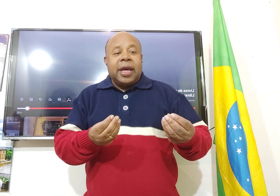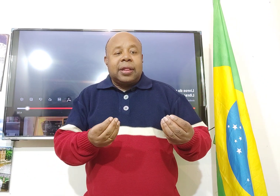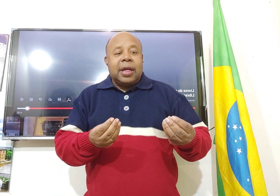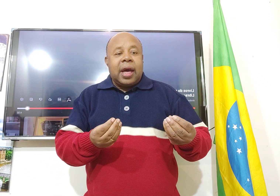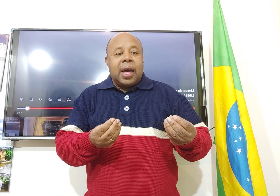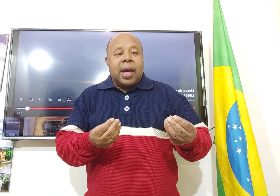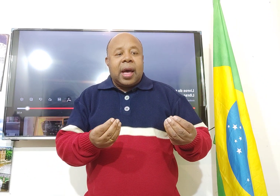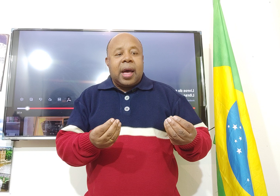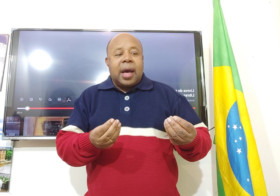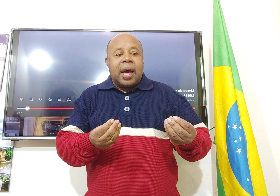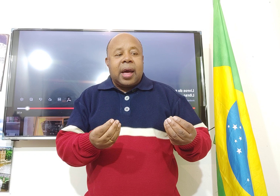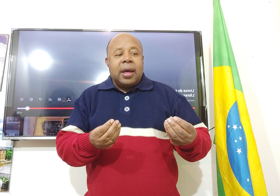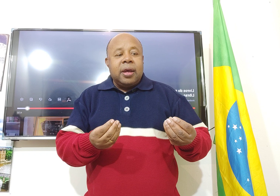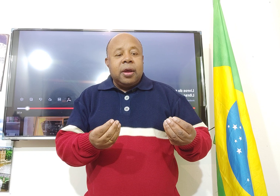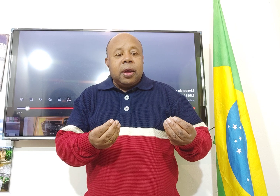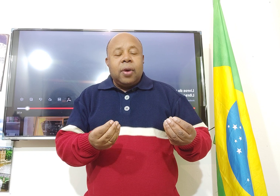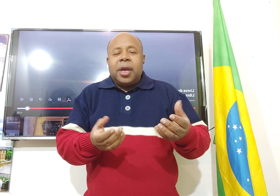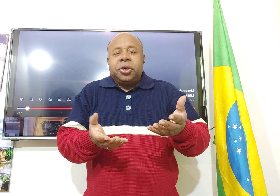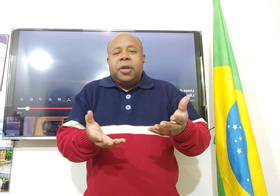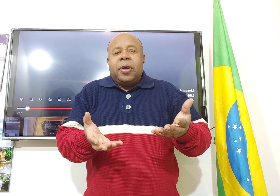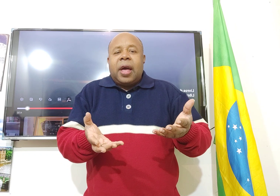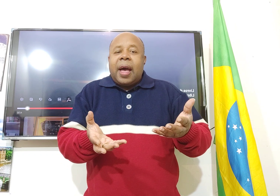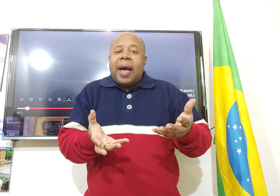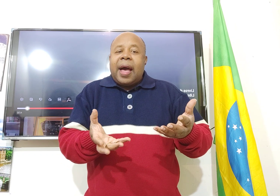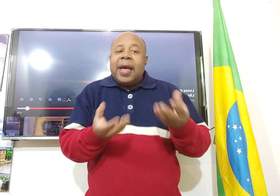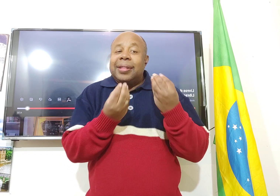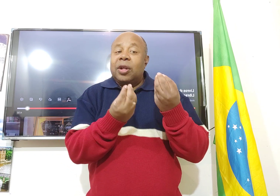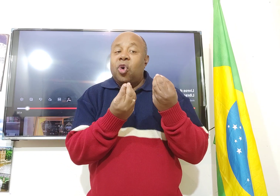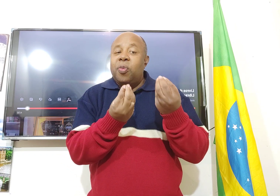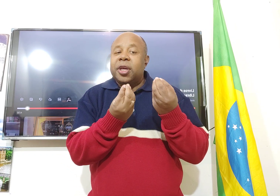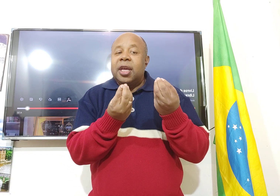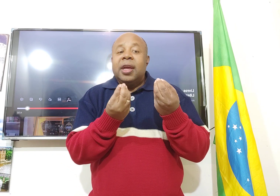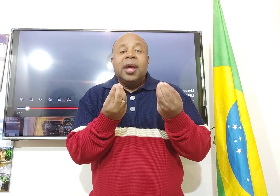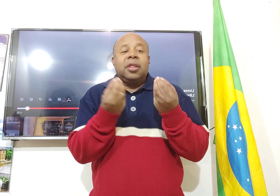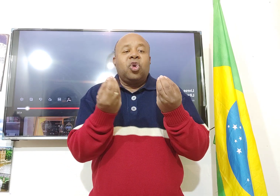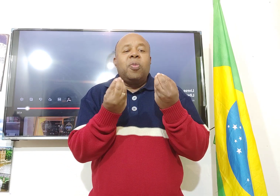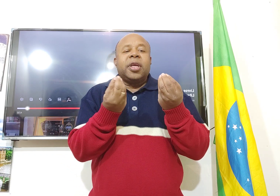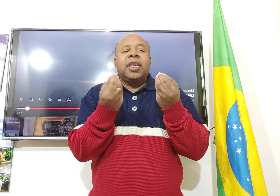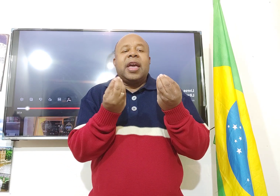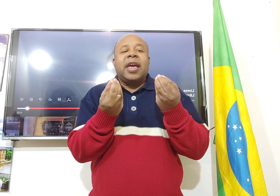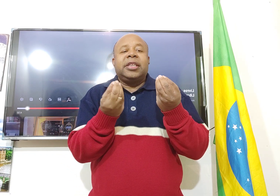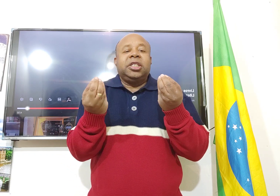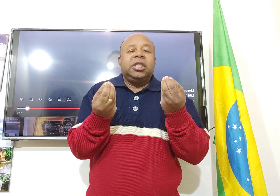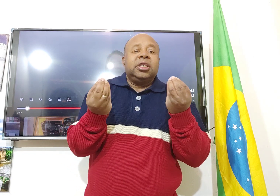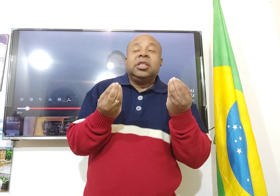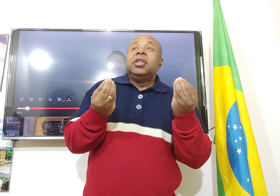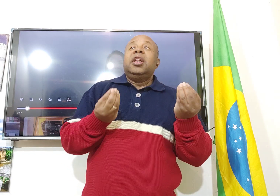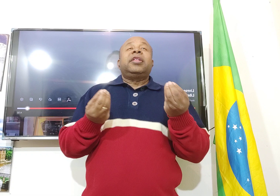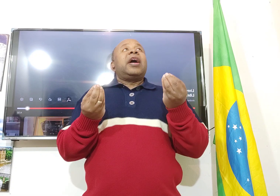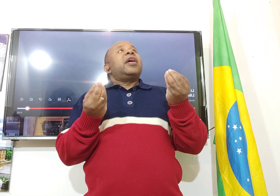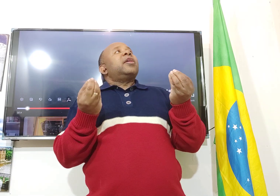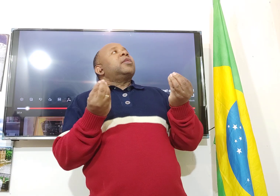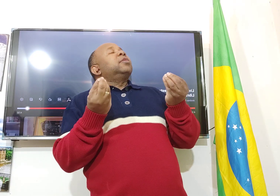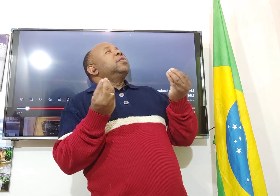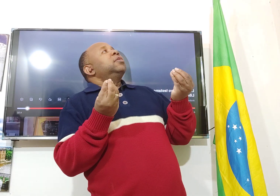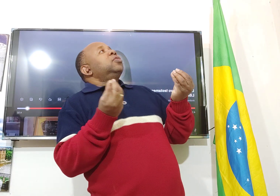expressa eu acho que esse como aqui, que é? Ele tá...